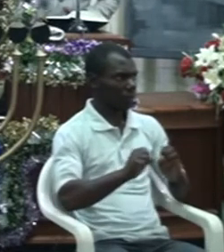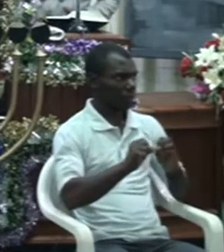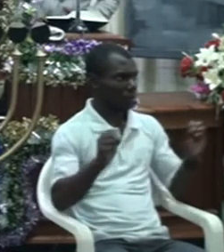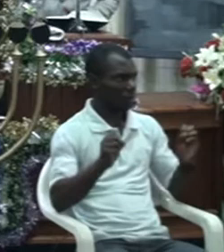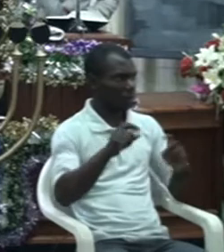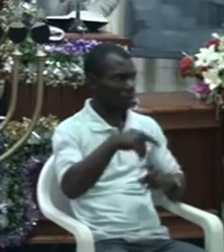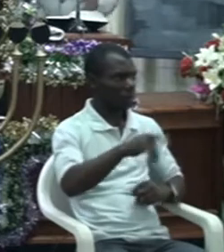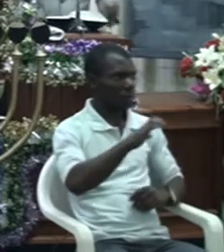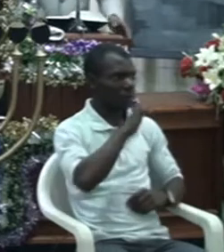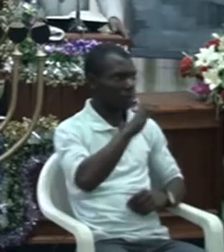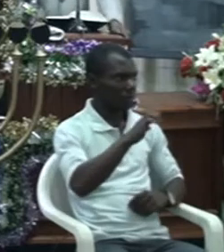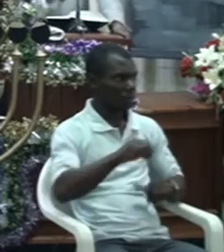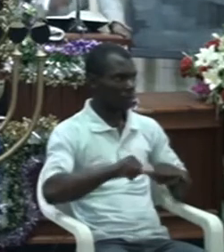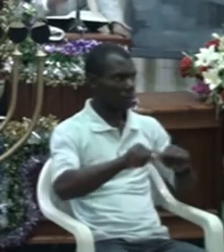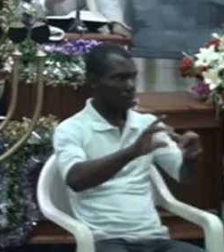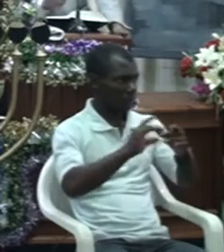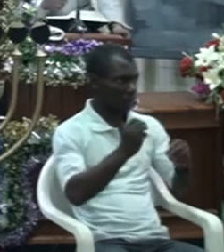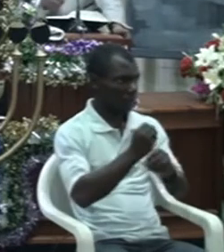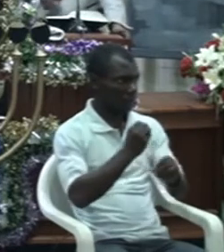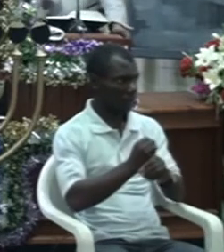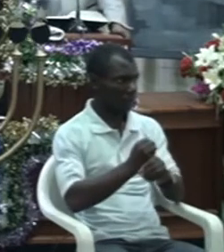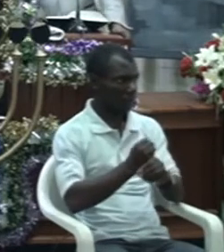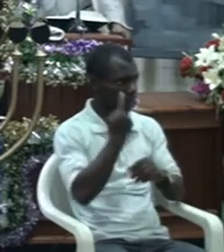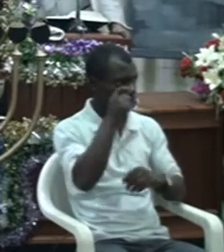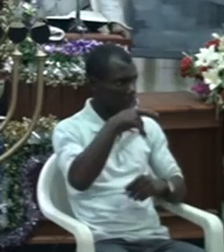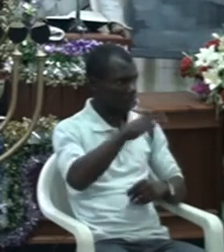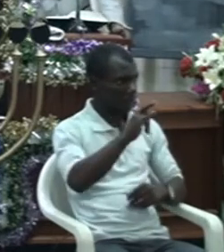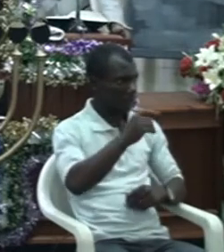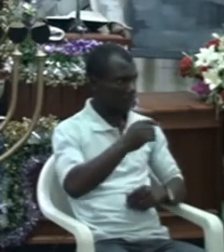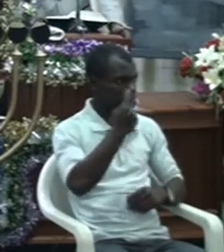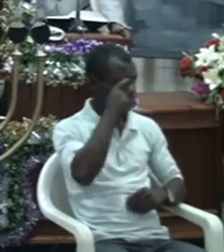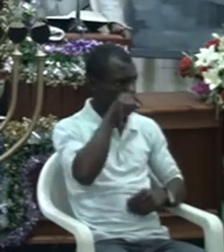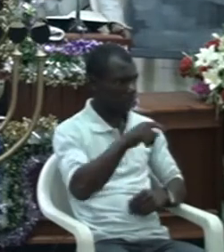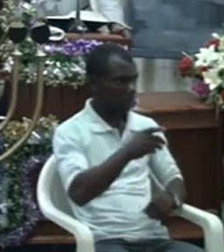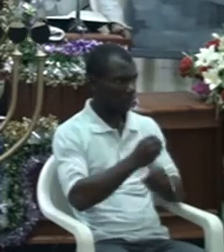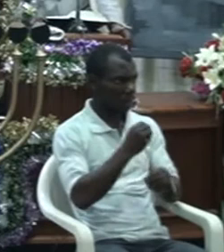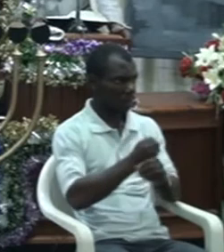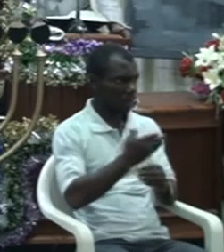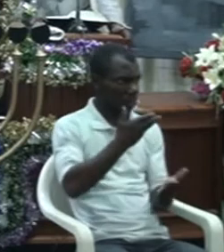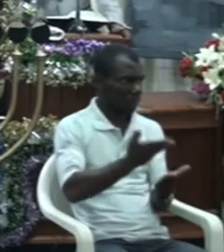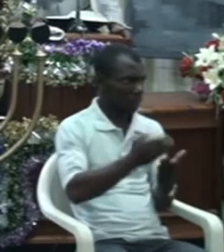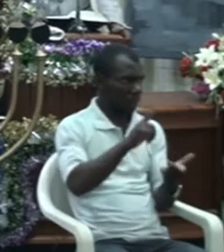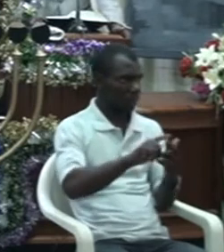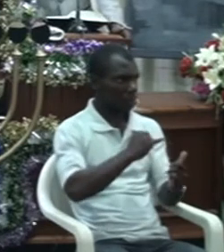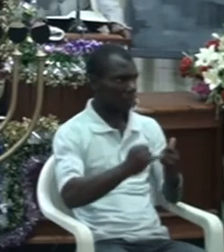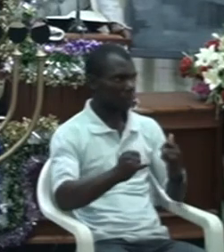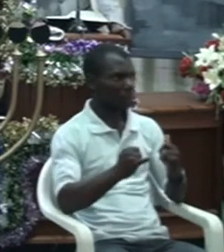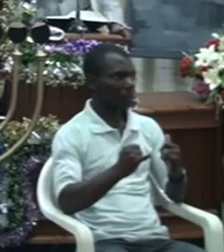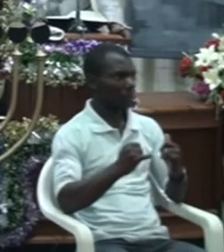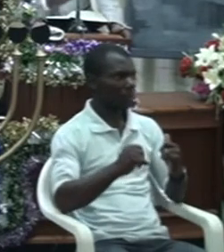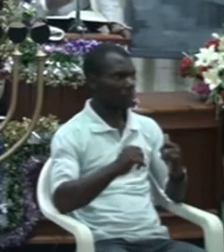sans qu'il y ait la continuation de l'œuvre. Et amener cette œuvre jusqu'au baptême